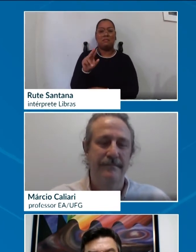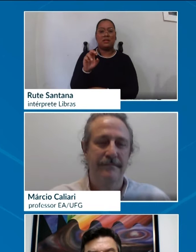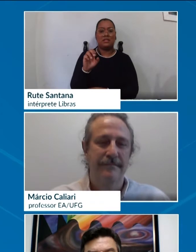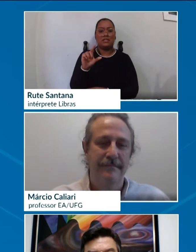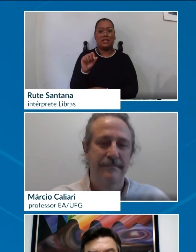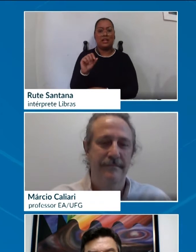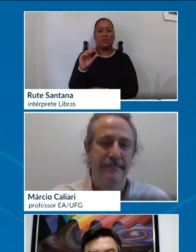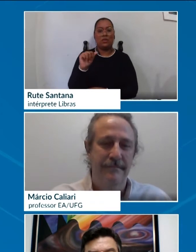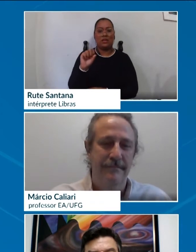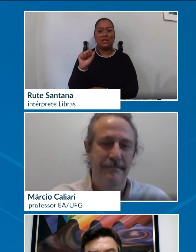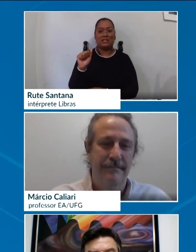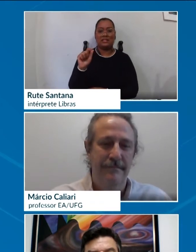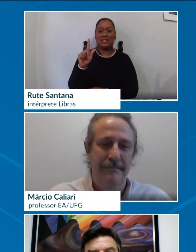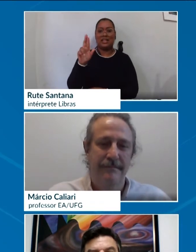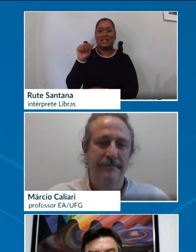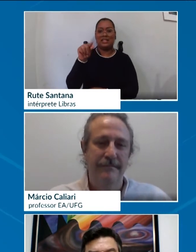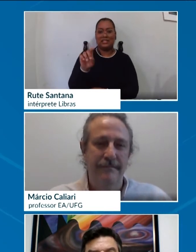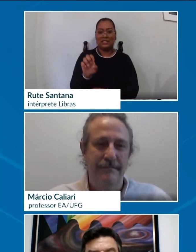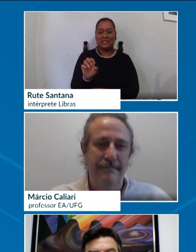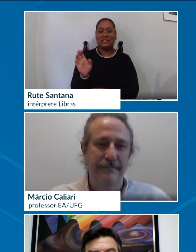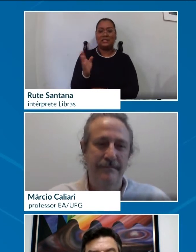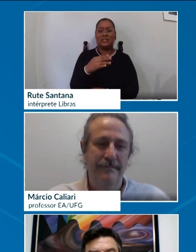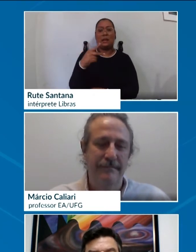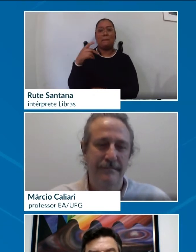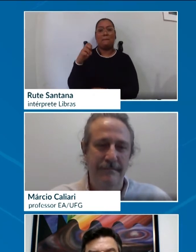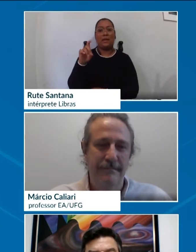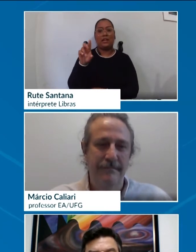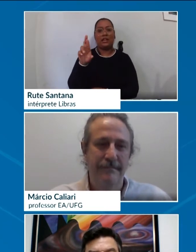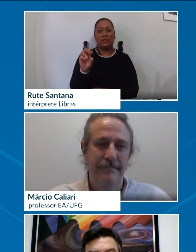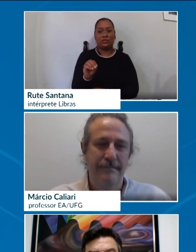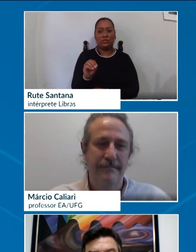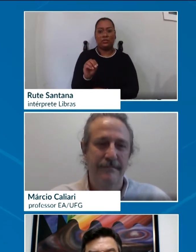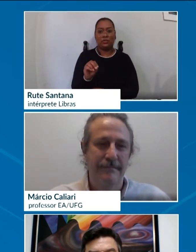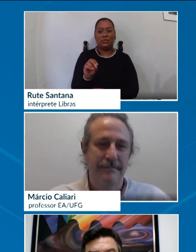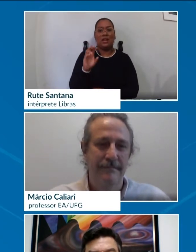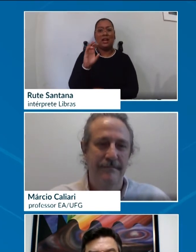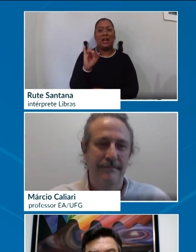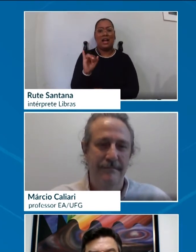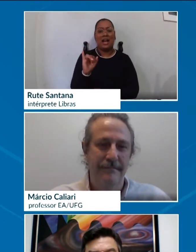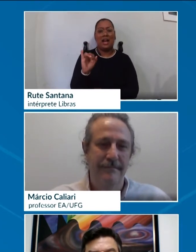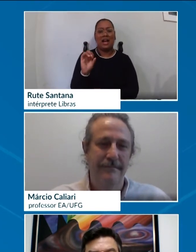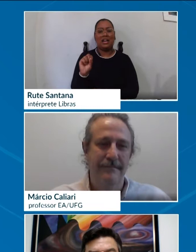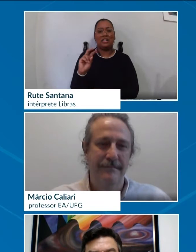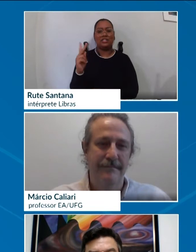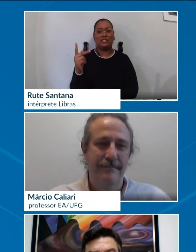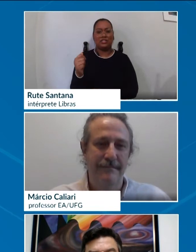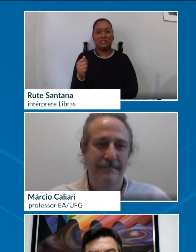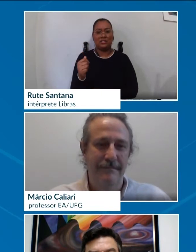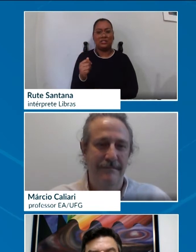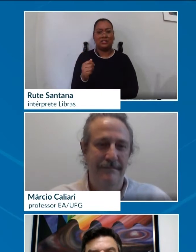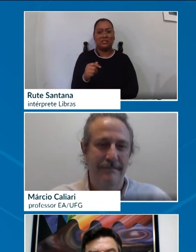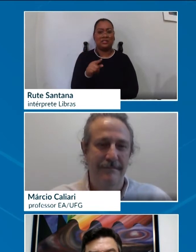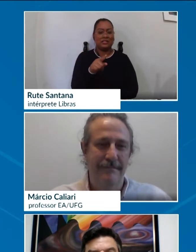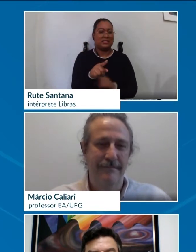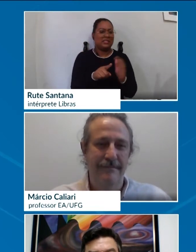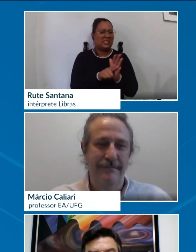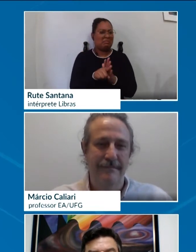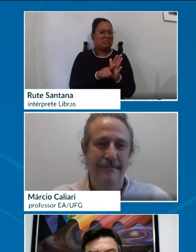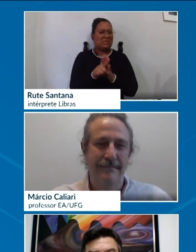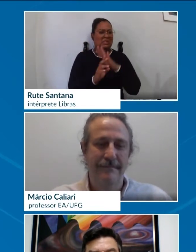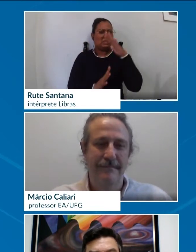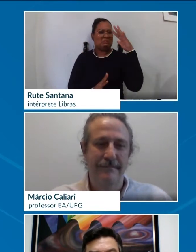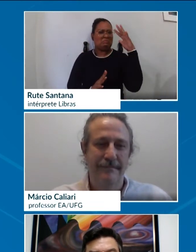Natália D'Alessandro, Pedro Oliveira, Aisha Jussara disse que é só pesquisa de ponta aqui hoje,